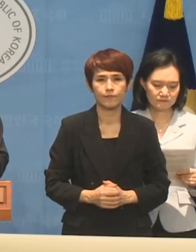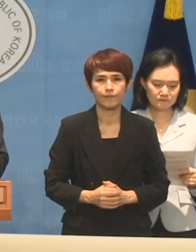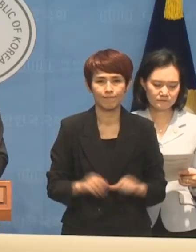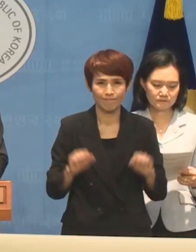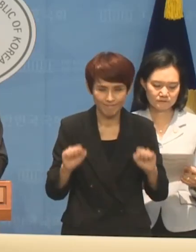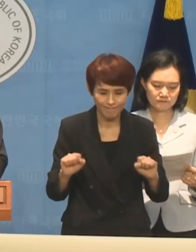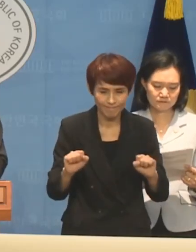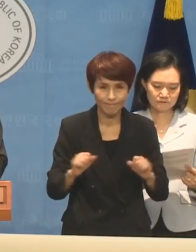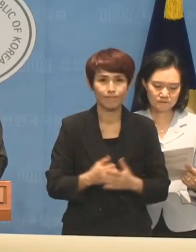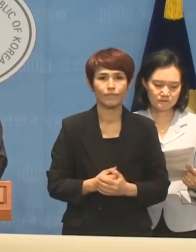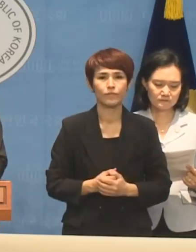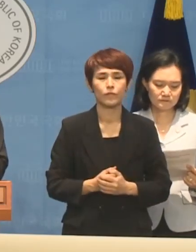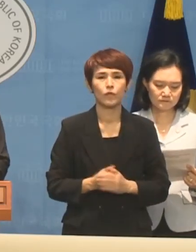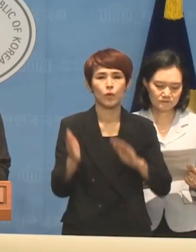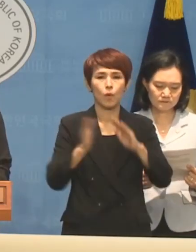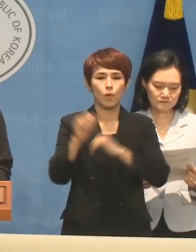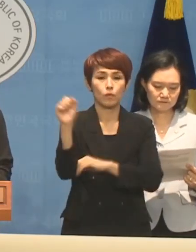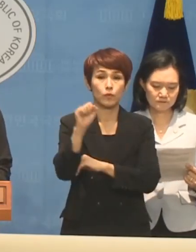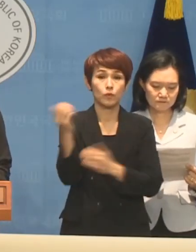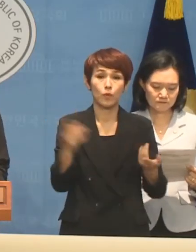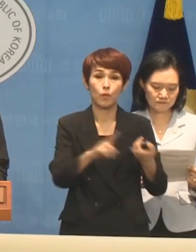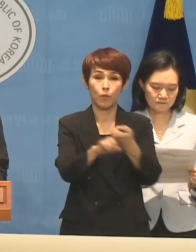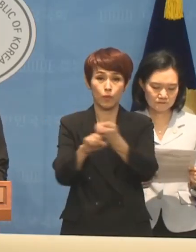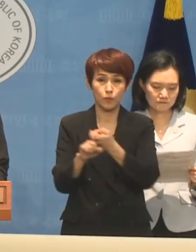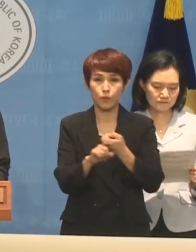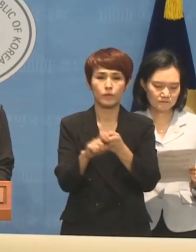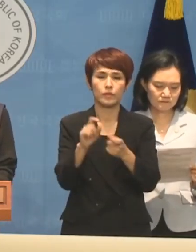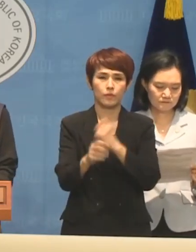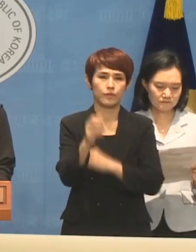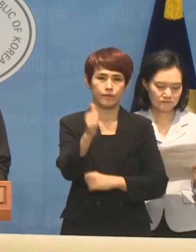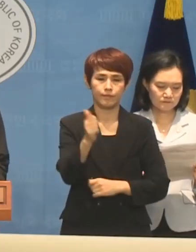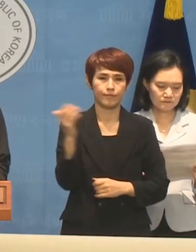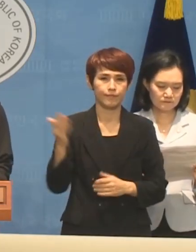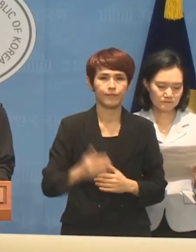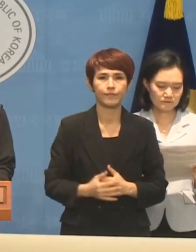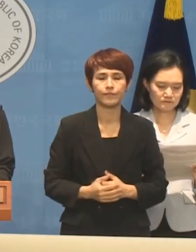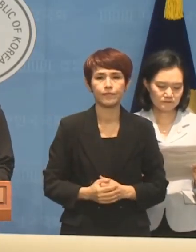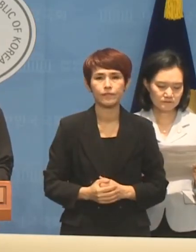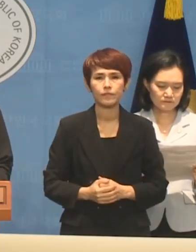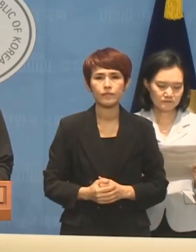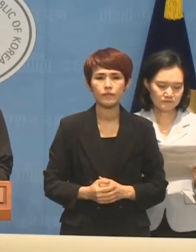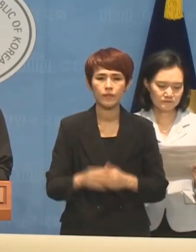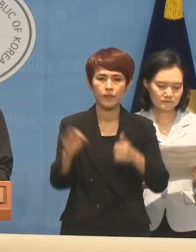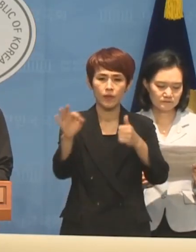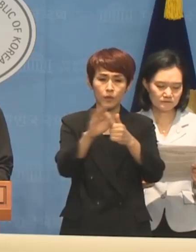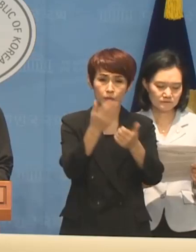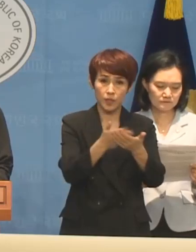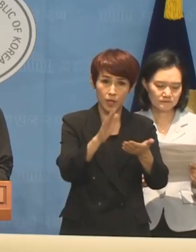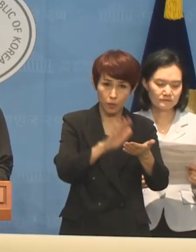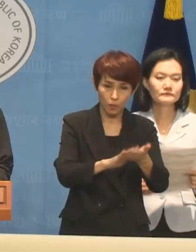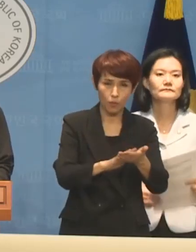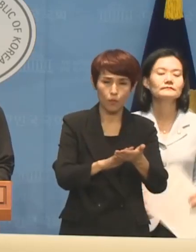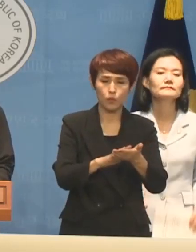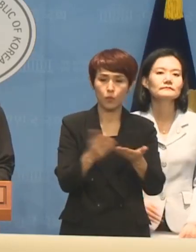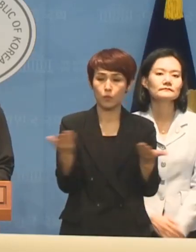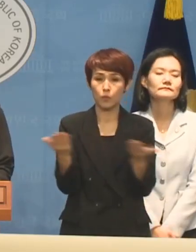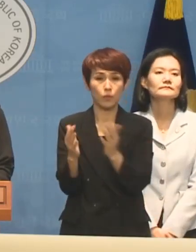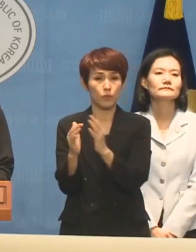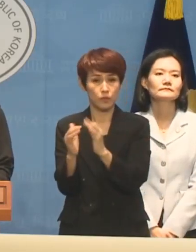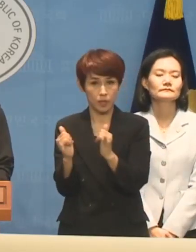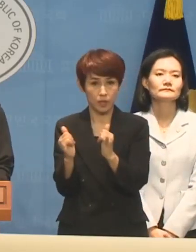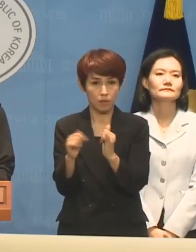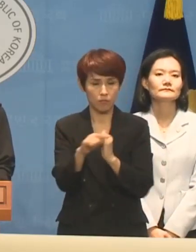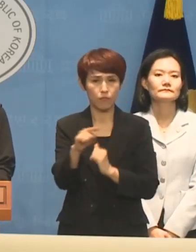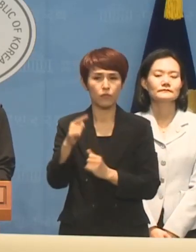예, 안녕하십니까. 공공운수노조 국민연금지부 오종헌 위원장입니다. 연금 제도와 연금 노동자에 있어